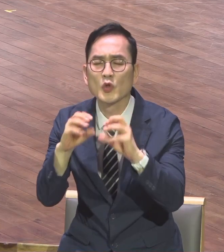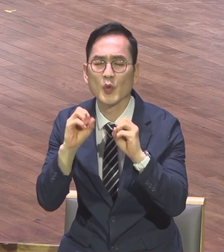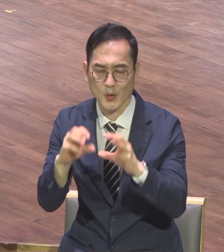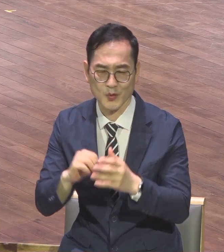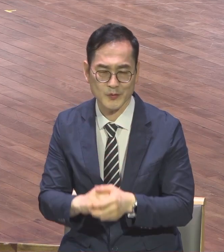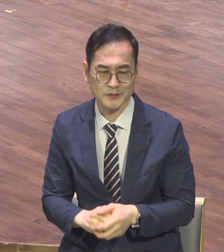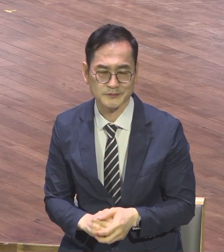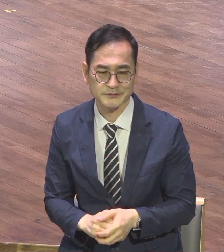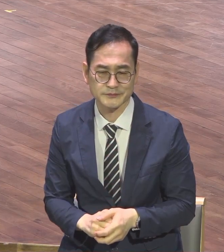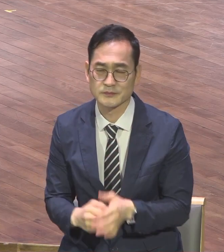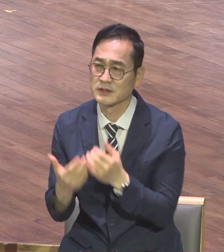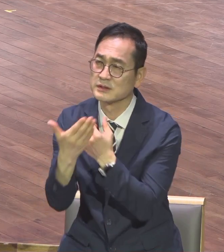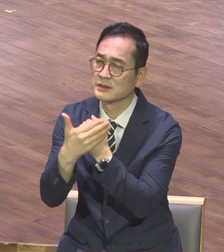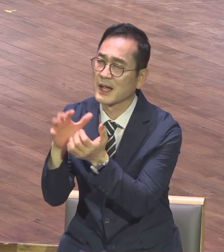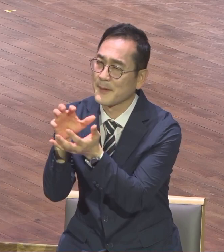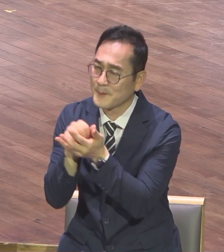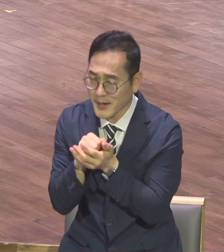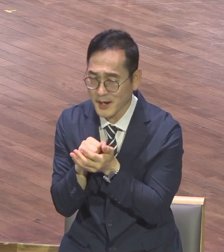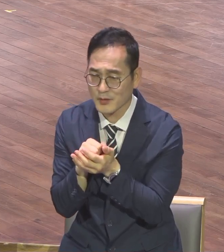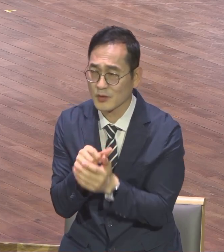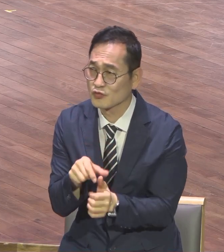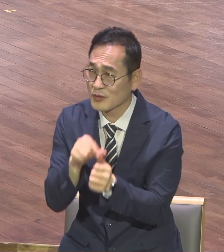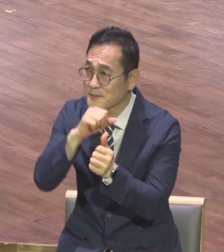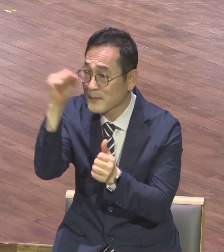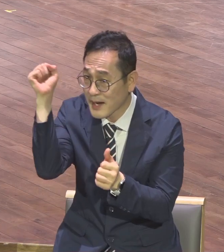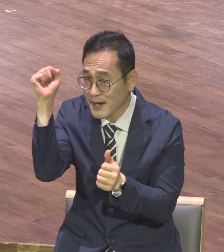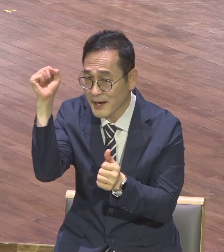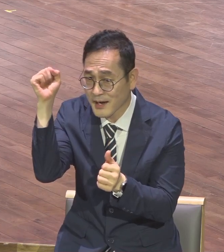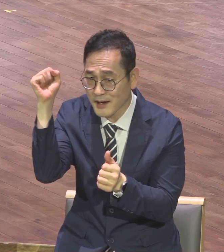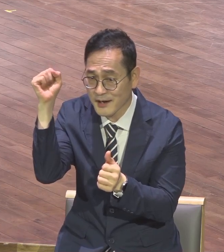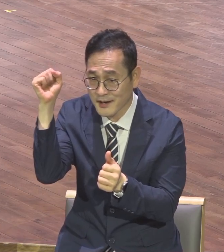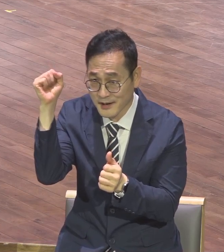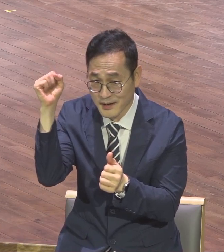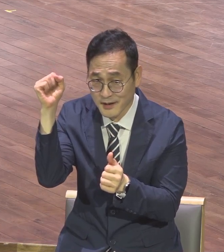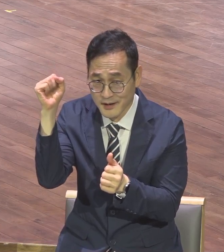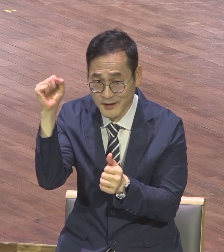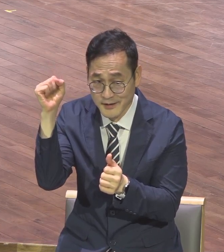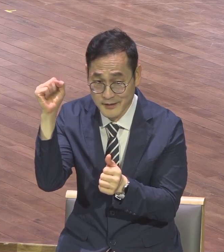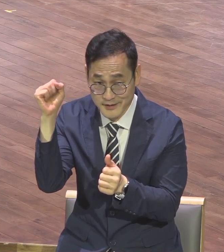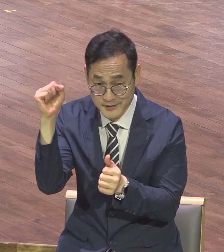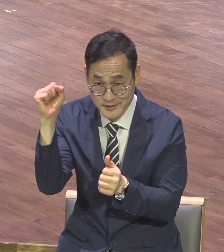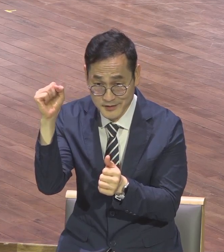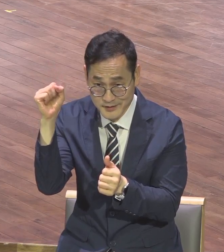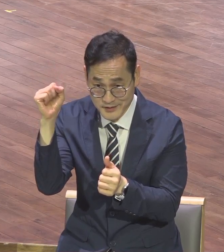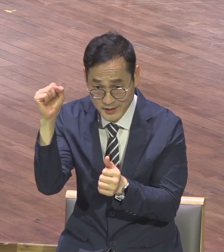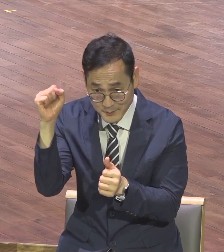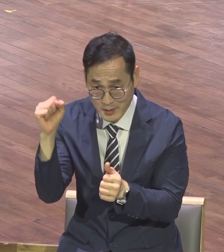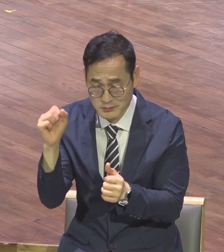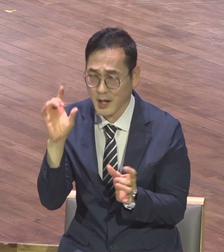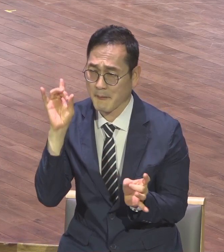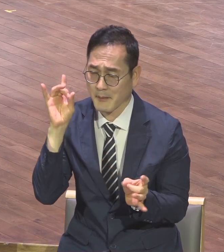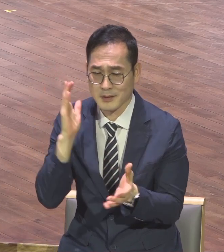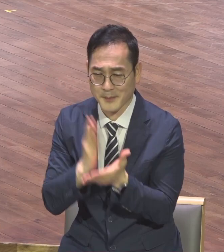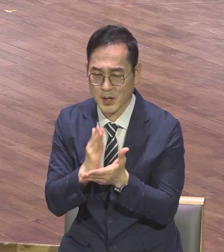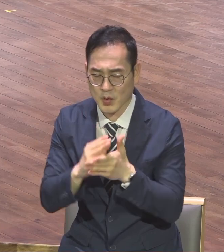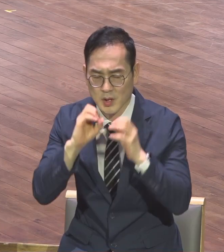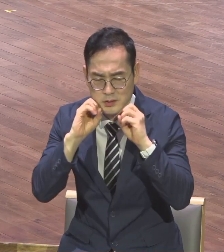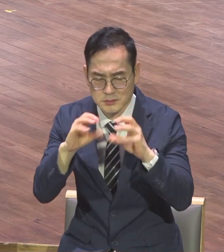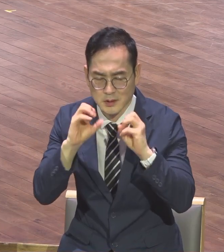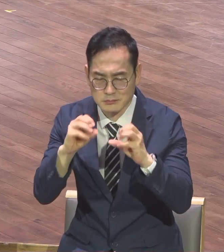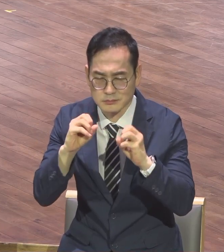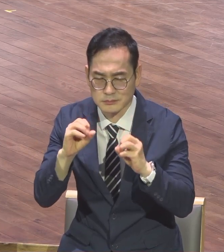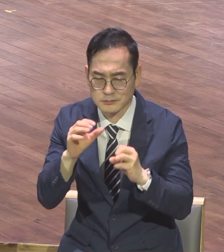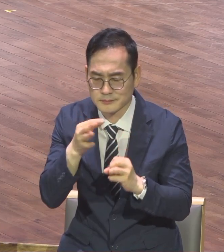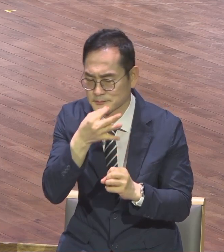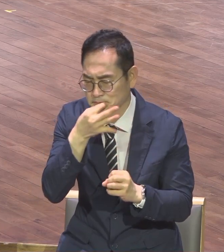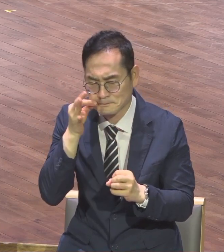받았냐? 구원 받았냐? 정말 너가 구원 받았으면 이 구원의 소식을 전해라.